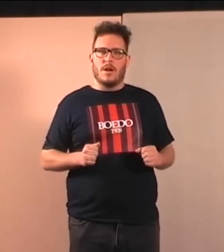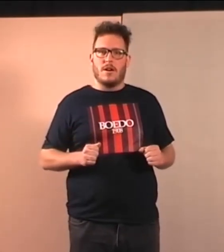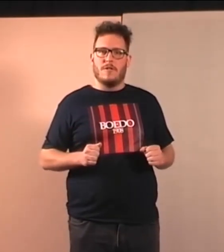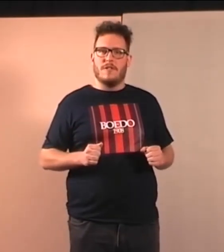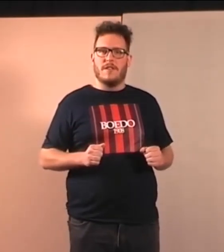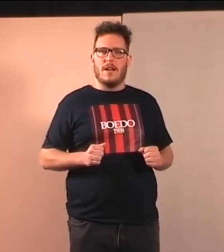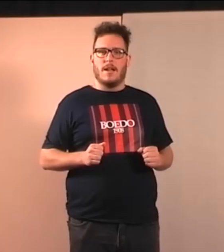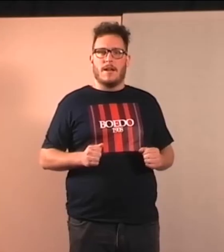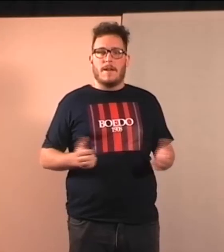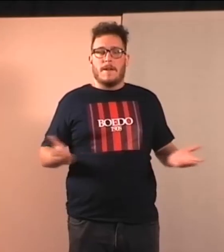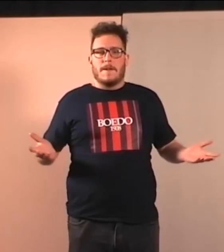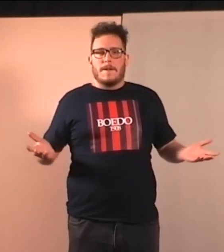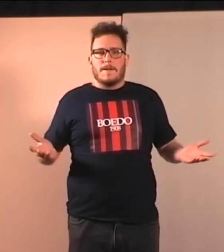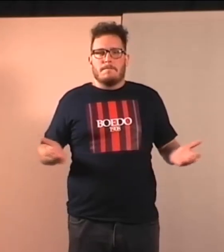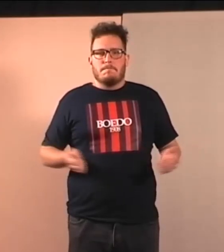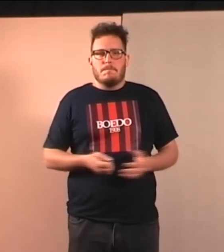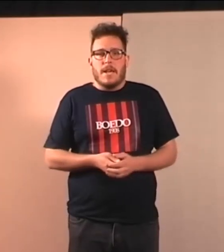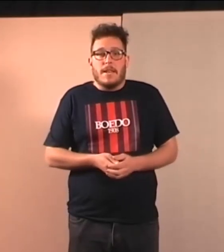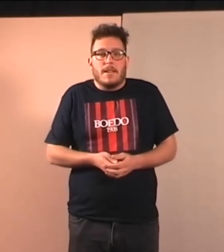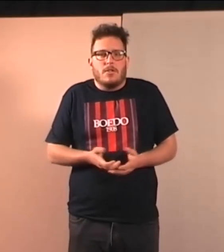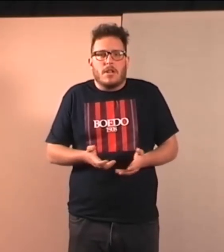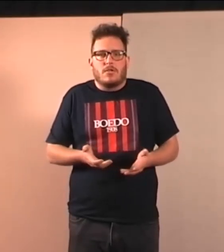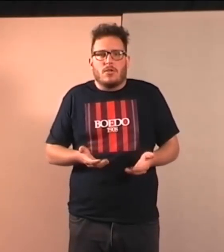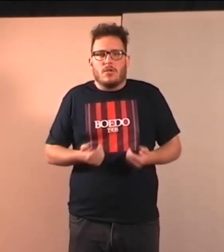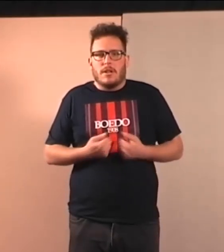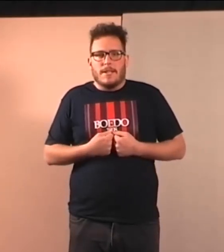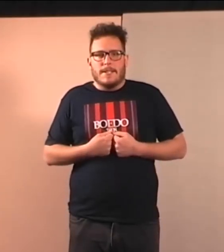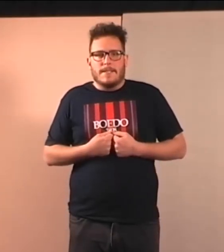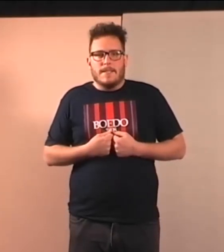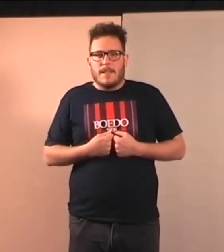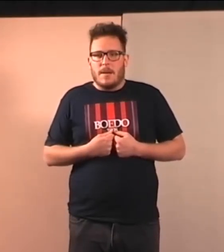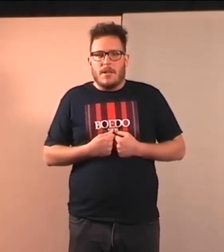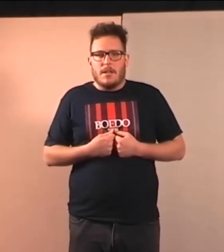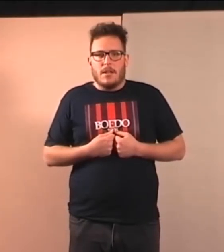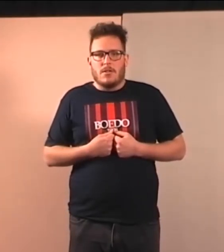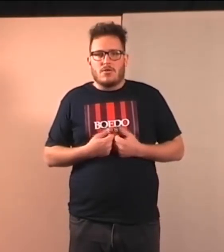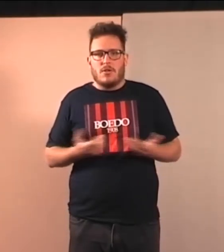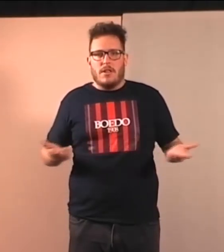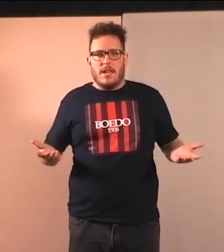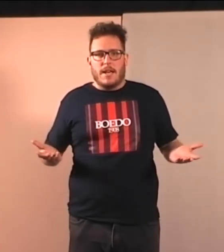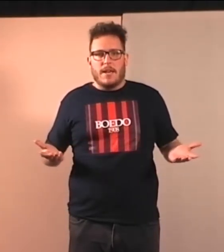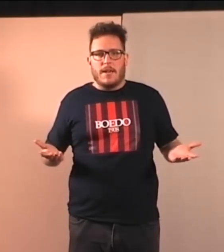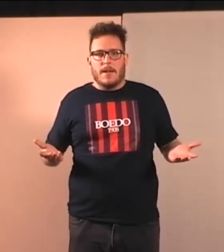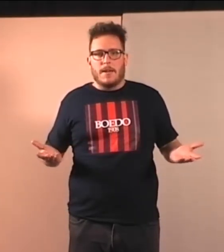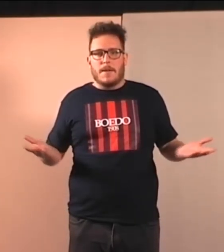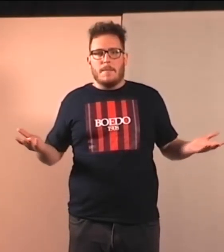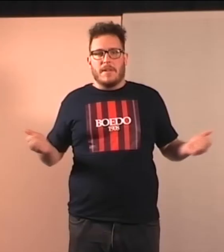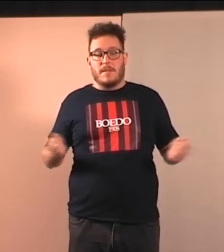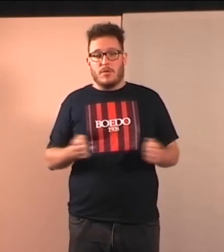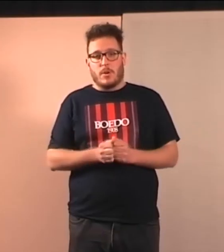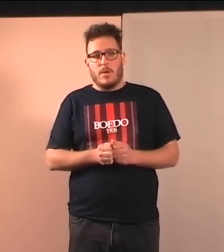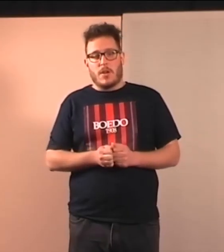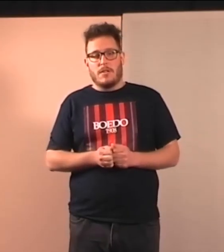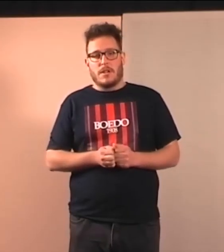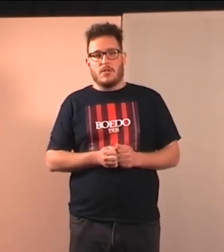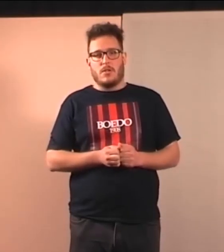oficial En este contexto, sinceramente Yo les diría que empecemos a cuidarnos entre todos